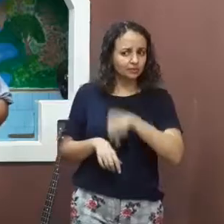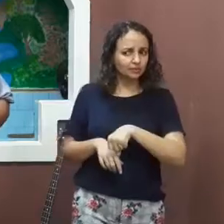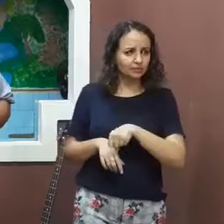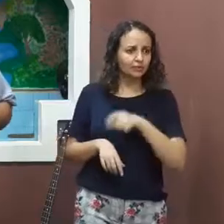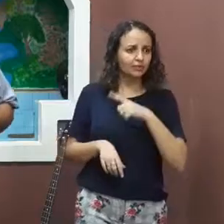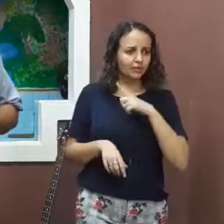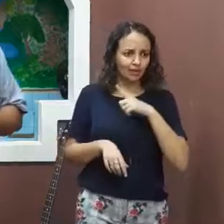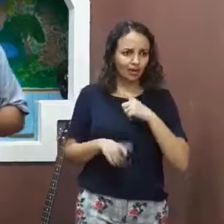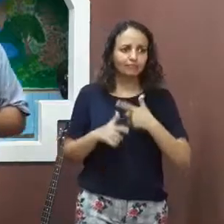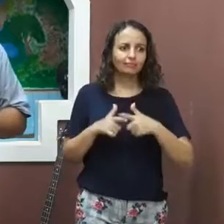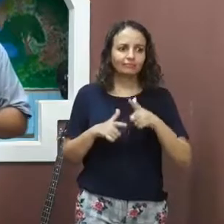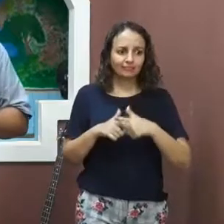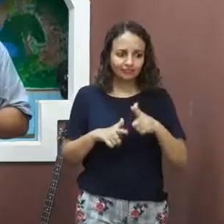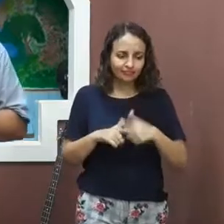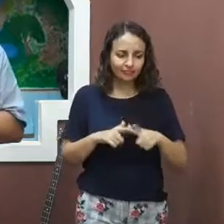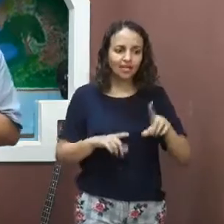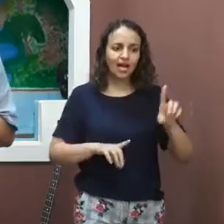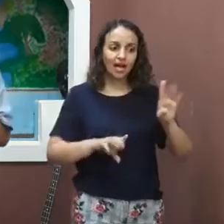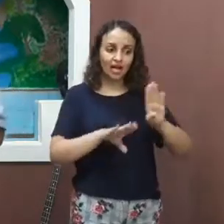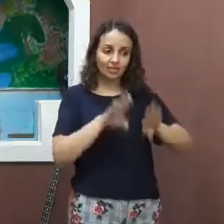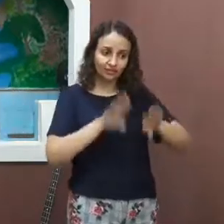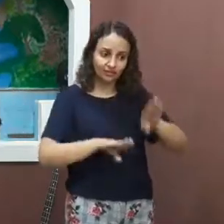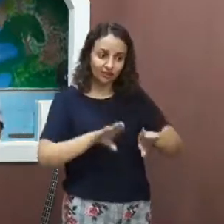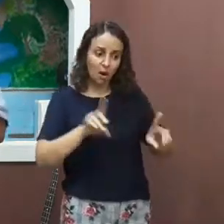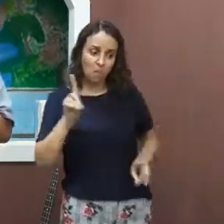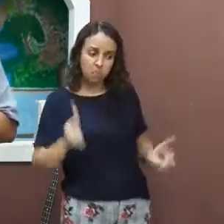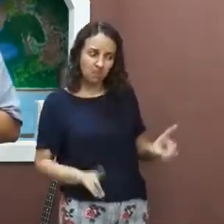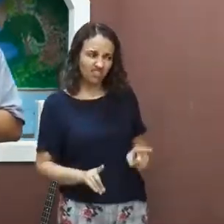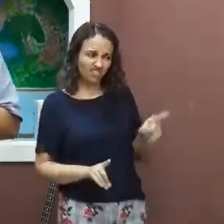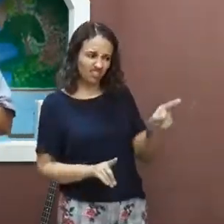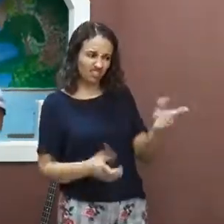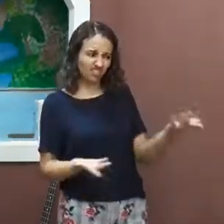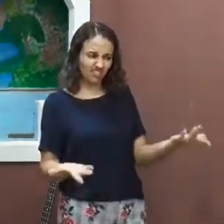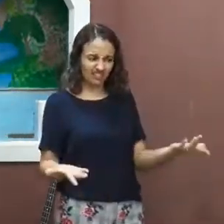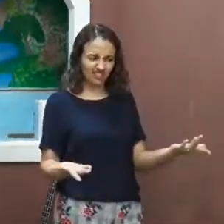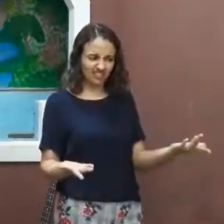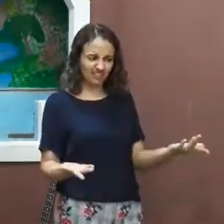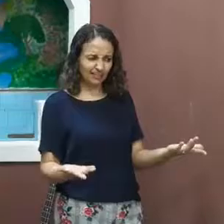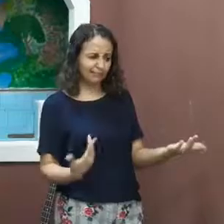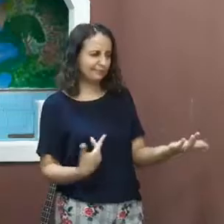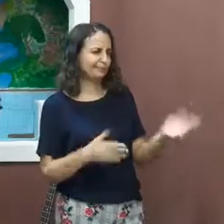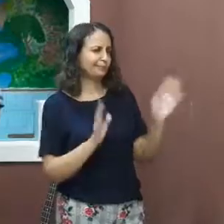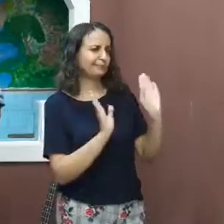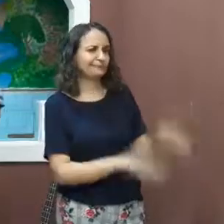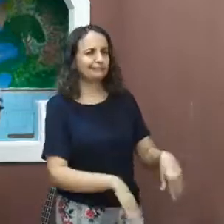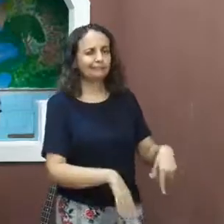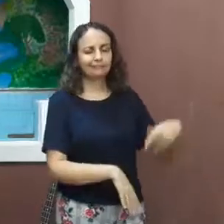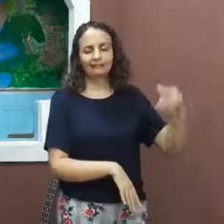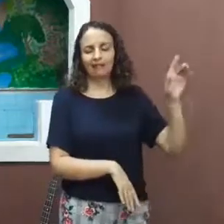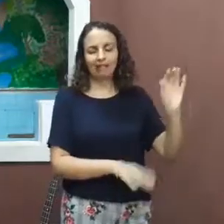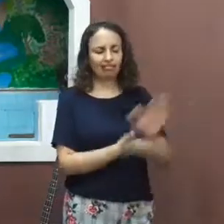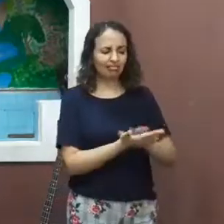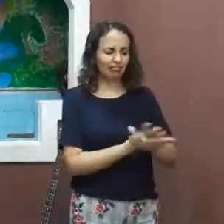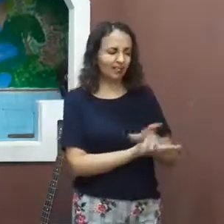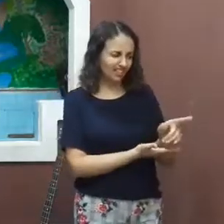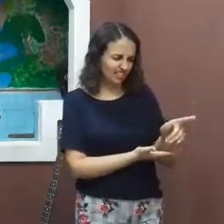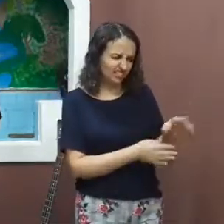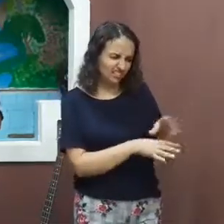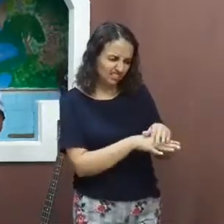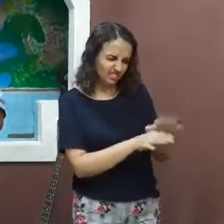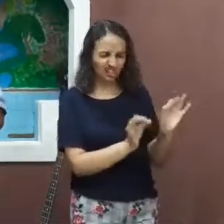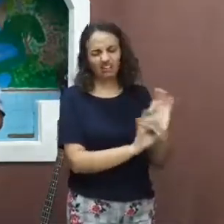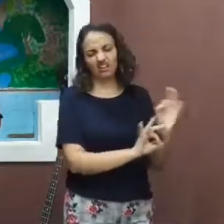teu marido, o teu primo fala que é frescura, que você é um fresco, é uma fresca, porque